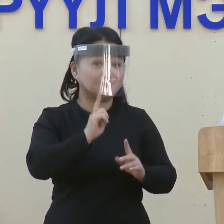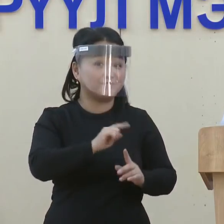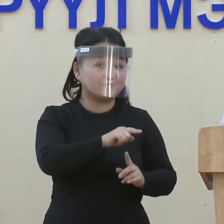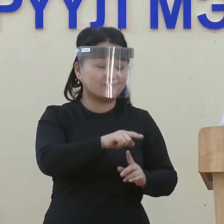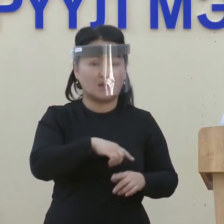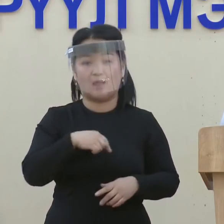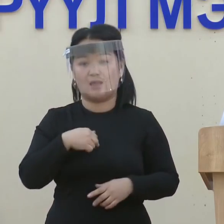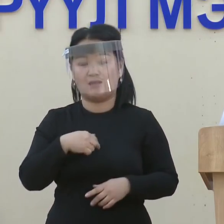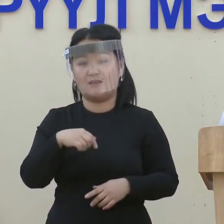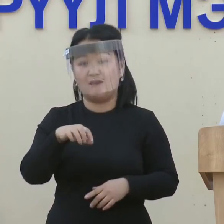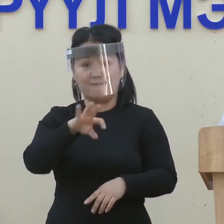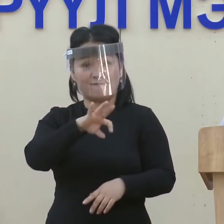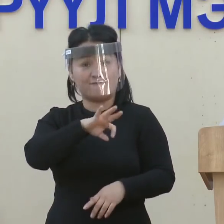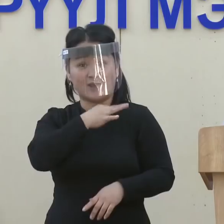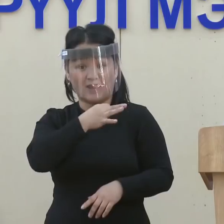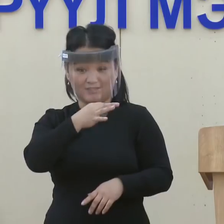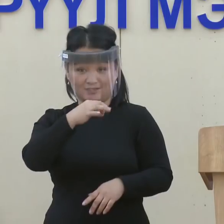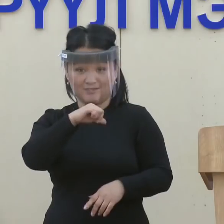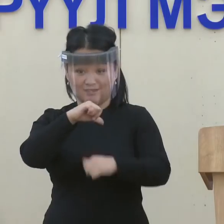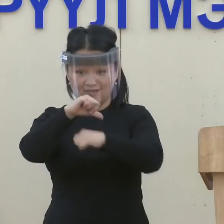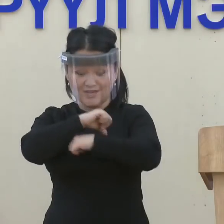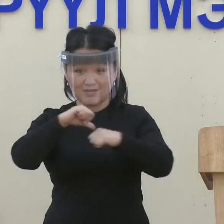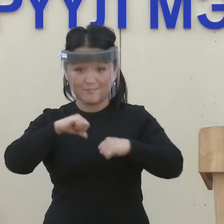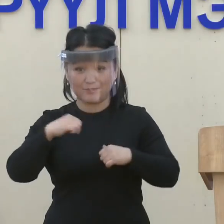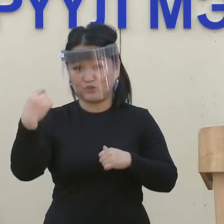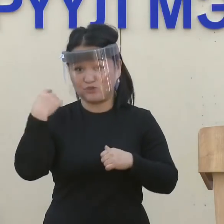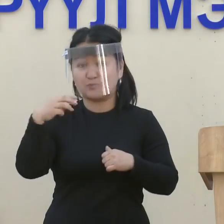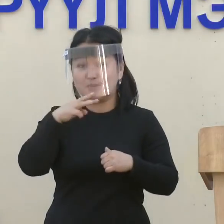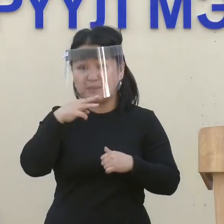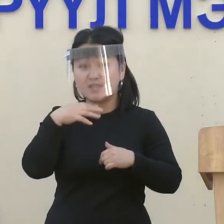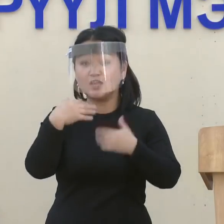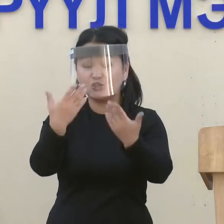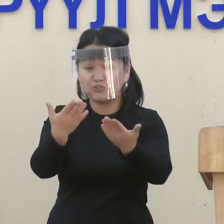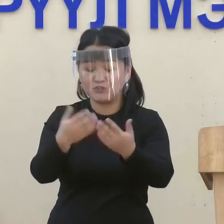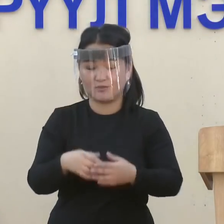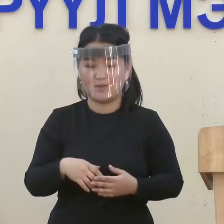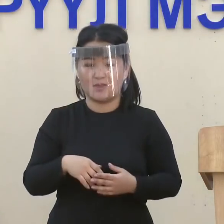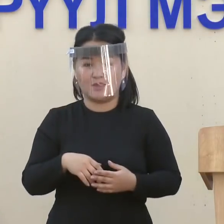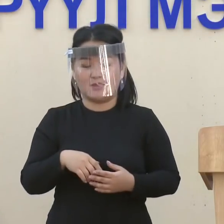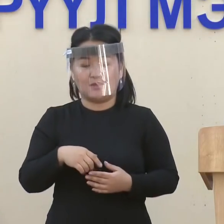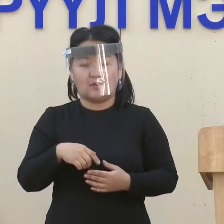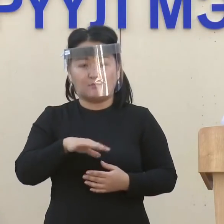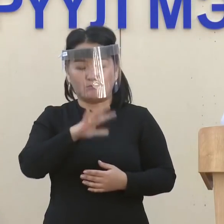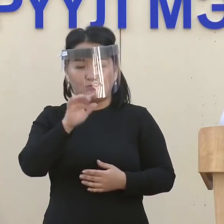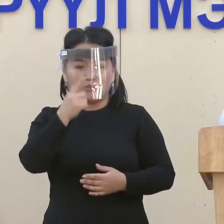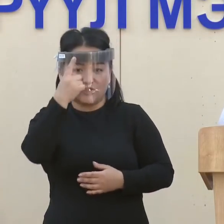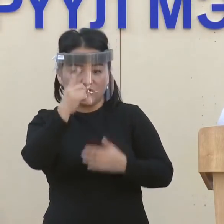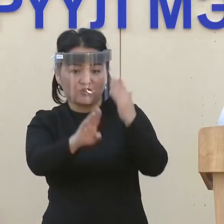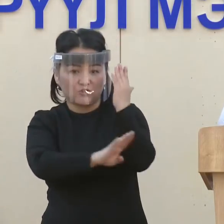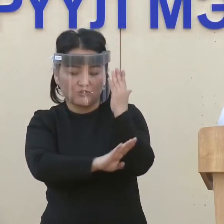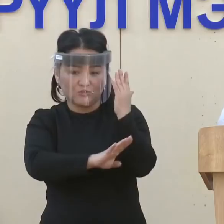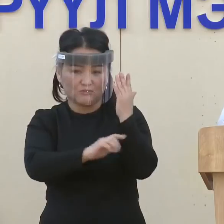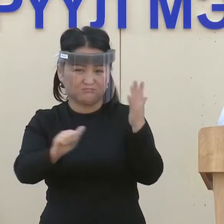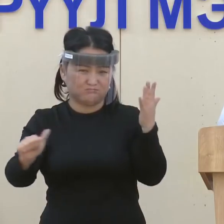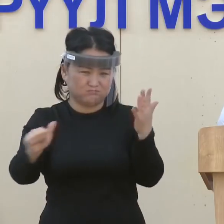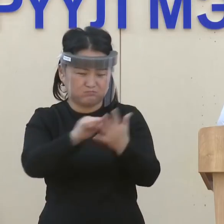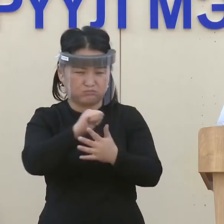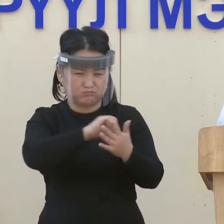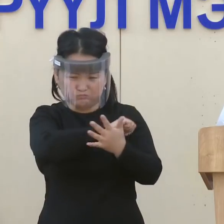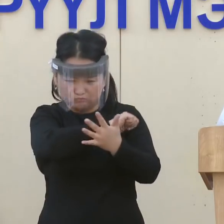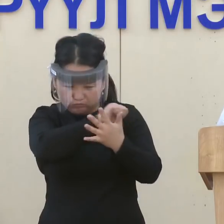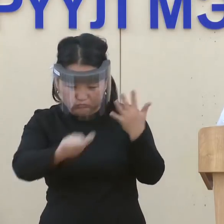бас нэлээд удчлаа штэ. Гэхдээ бид нар бас хянаад байгаа өдөр болгон 5 төрлийн сорьцонд шинжилгээ вирус илрүүлэх шинжилгээ